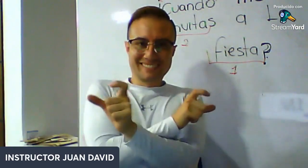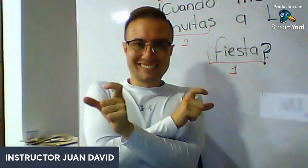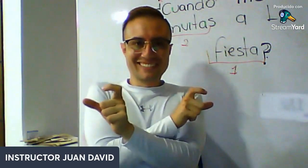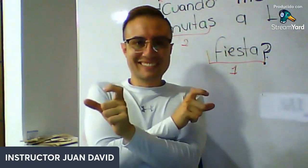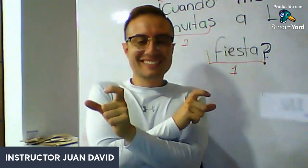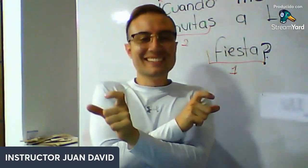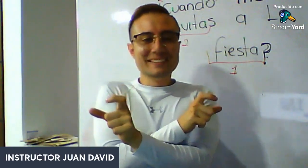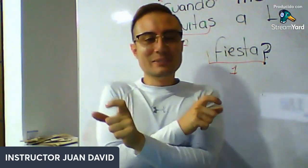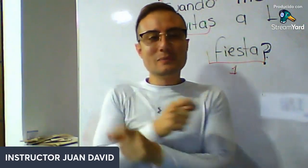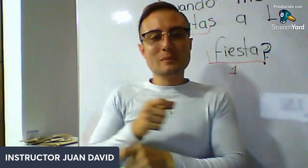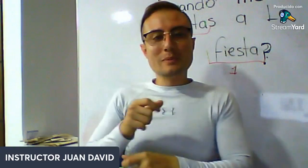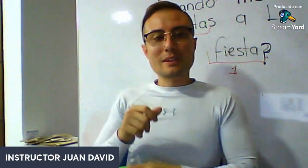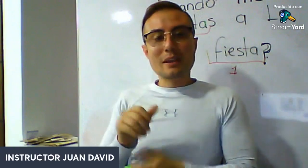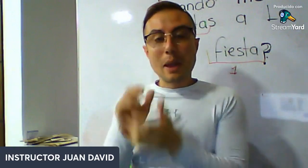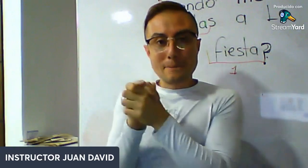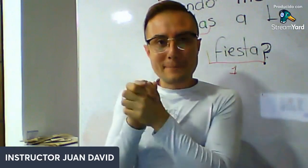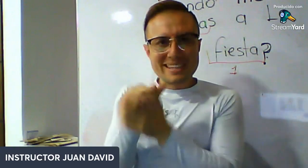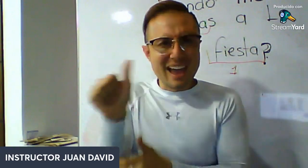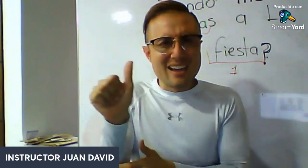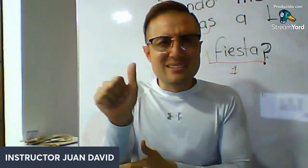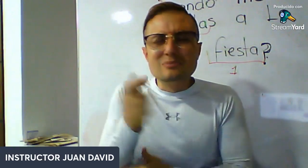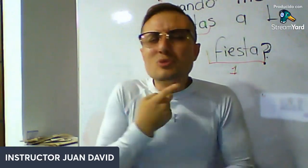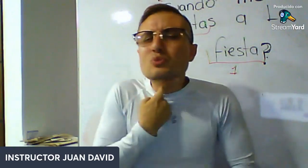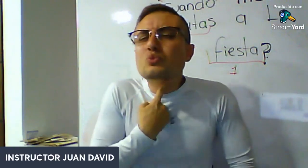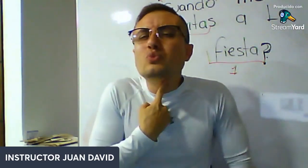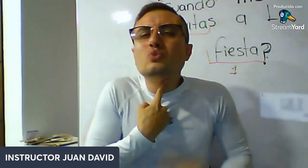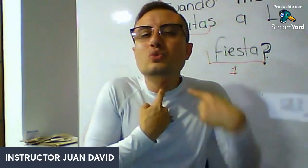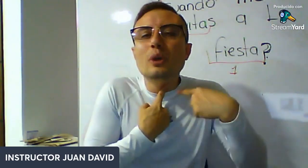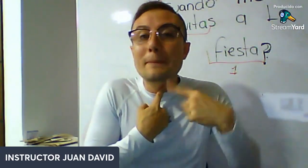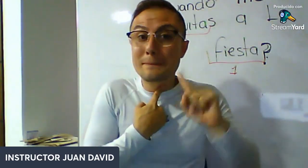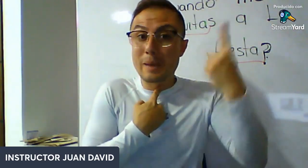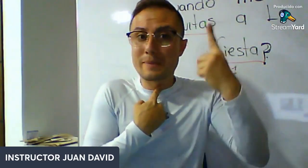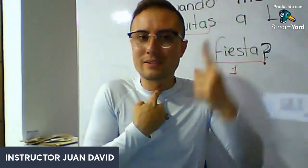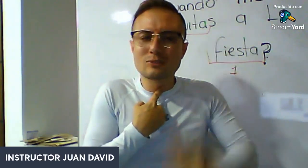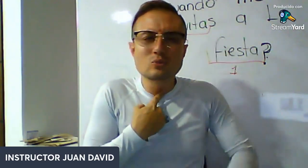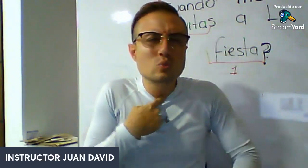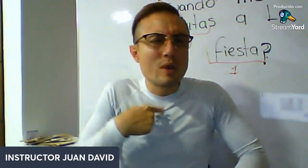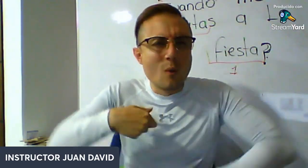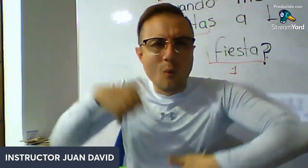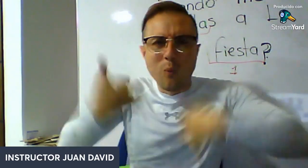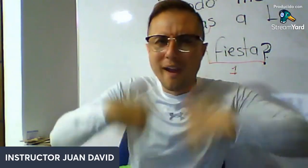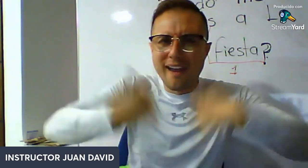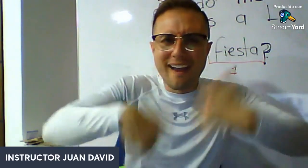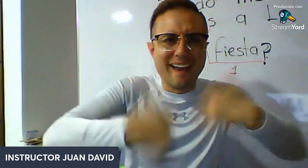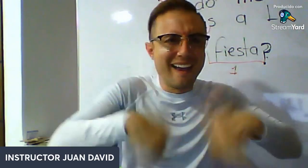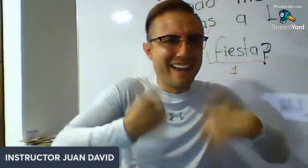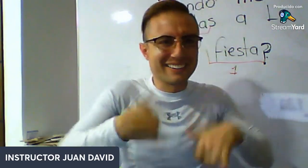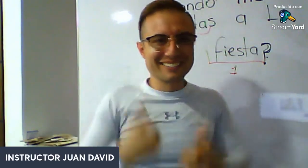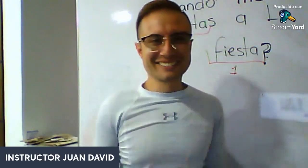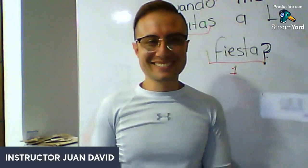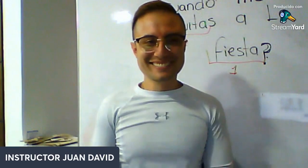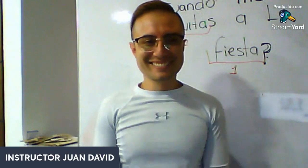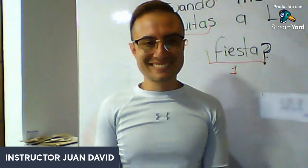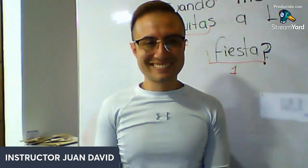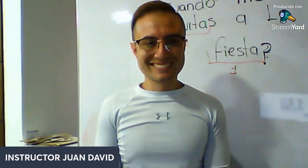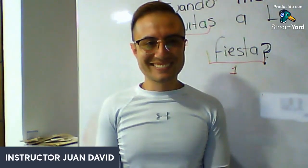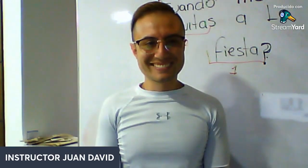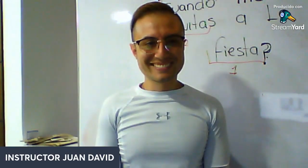y entonces ese sería el cambio y mi amiga bueno y le gusta